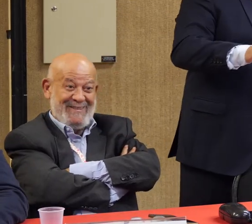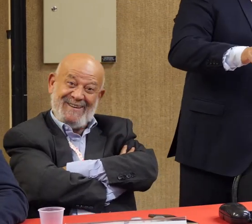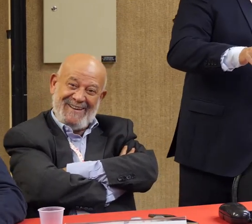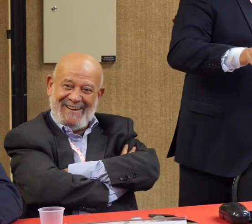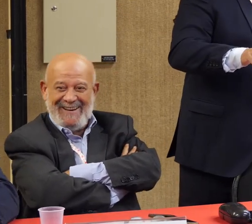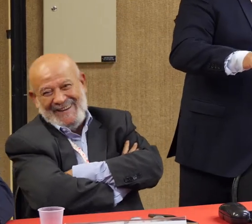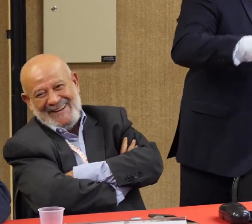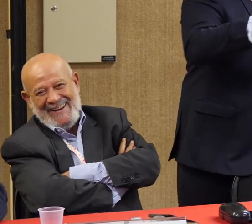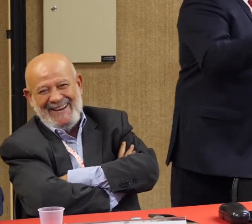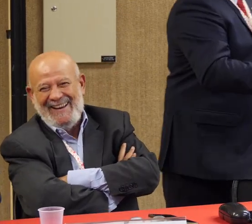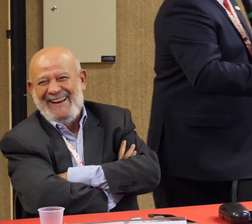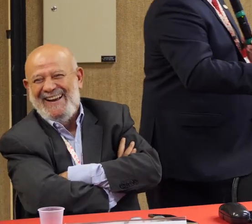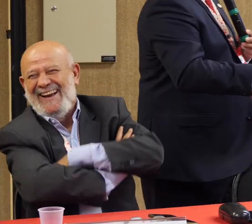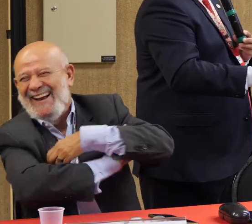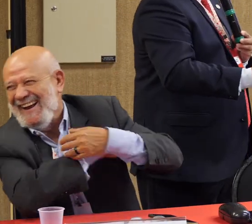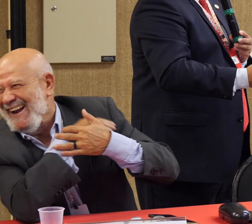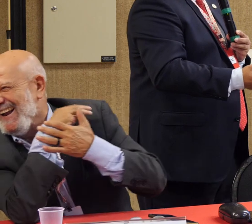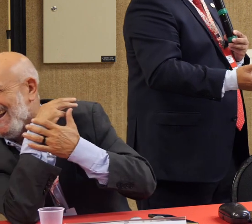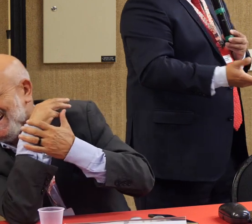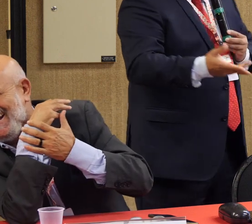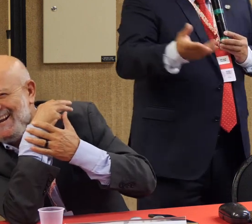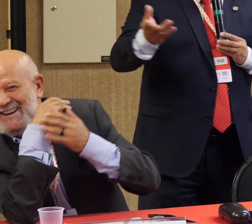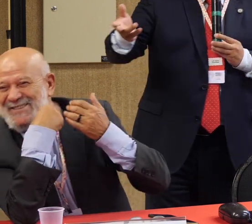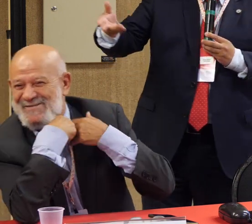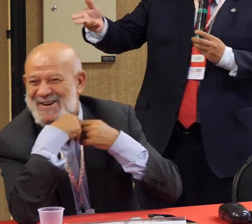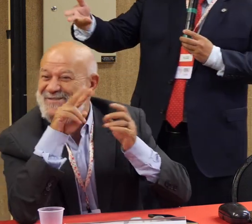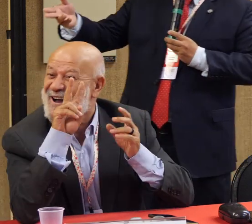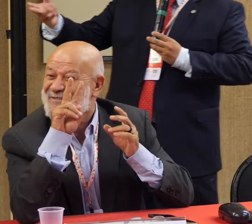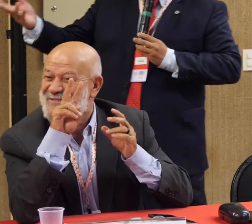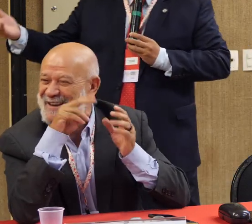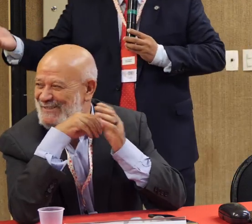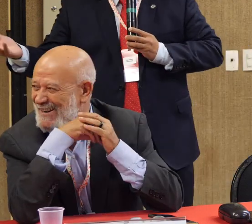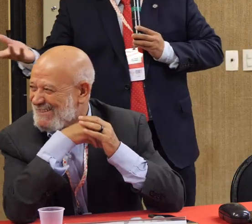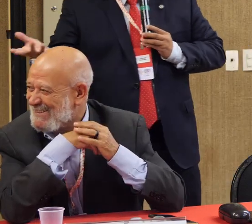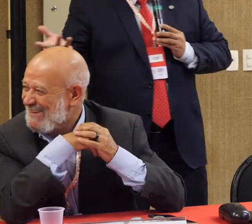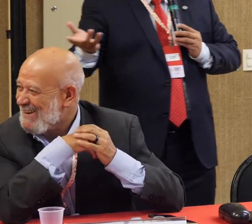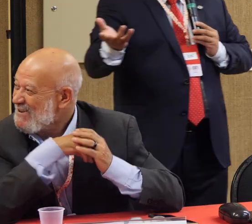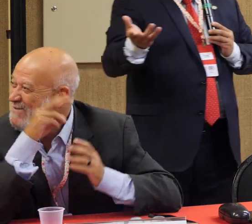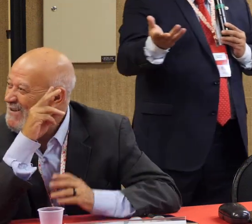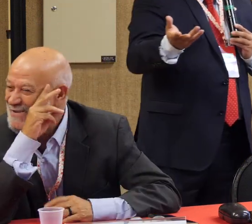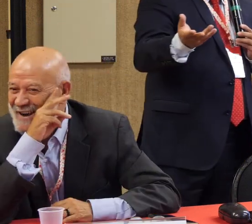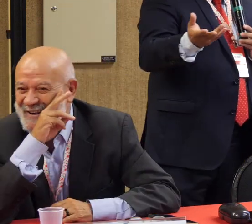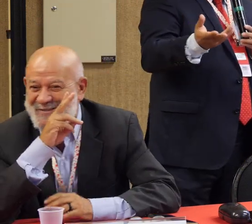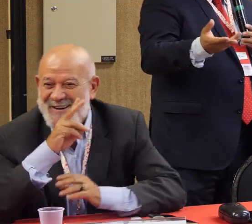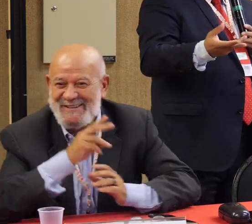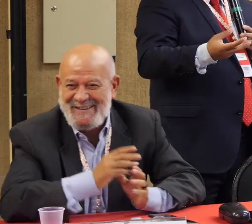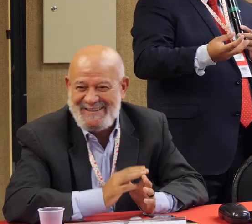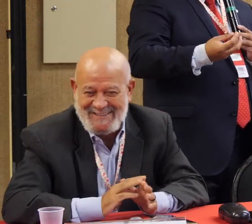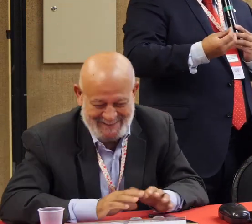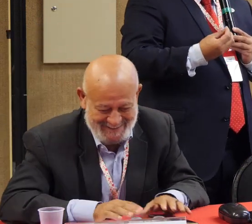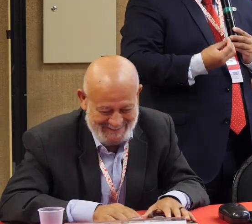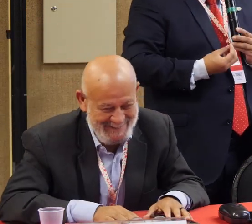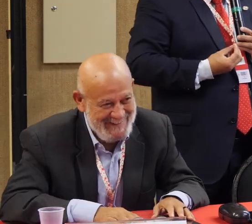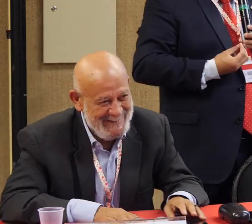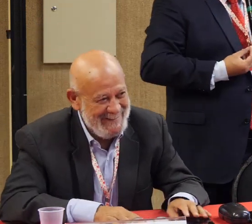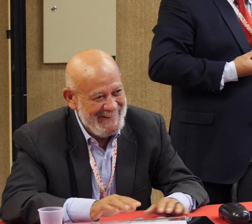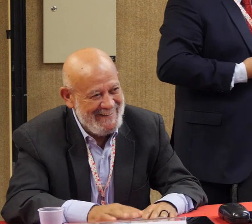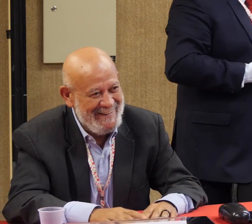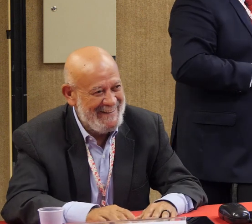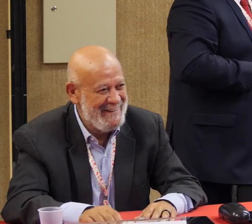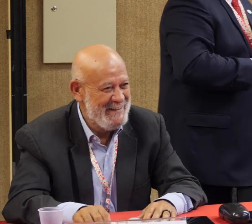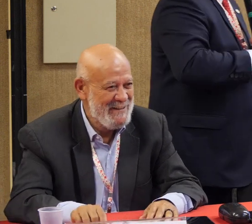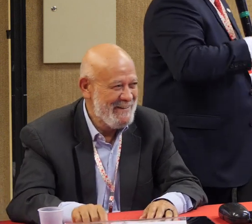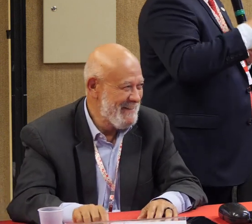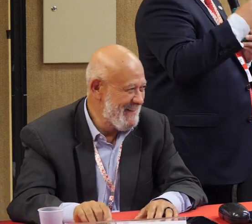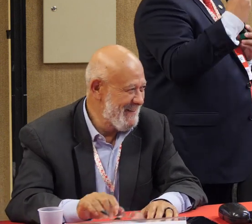descasa na cidade, é enterrado na cidade. E aí, como todos os outros palestrantes que falaram antes de mim, como é que você vai jogar uma responsabilidade